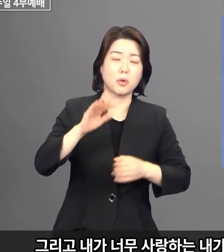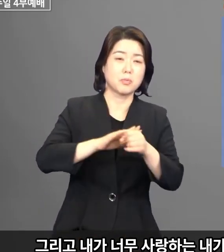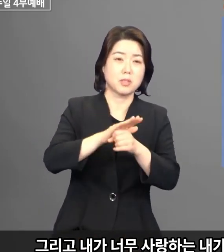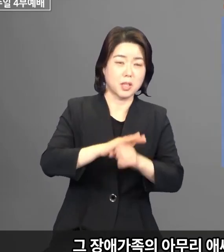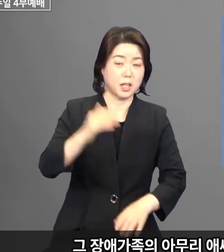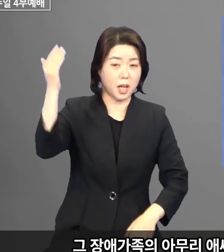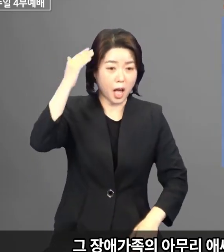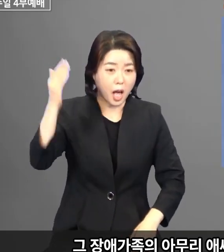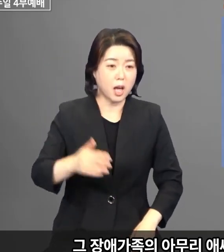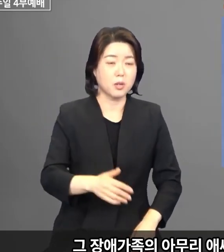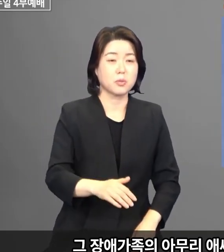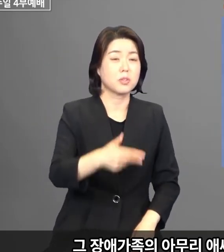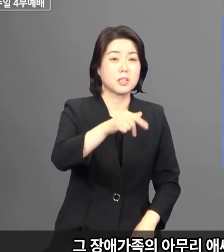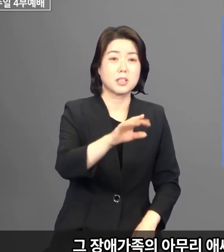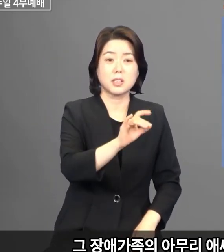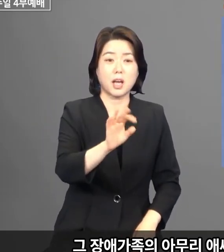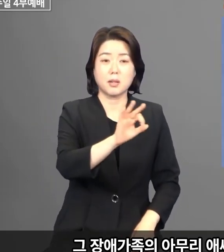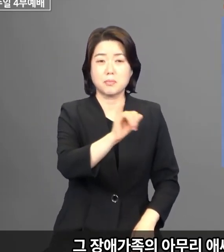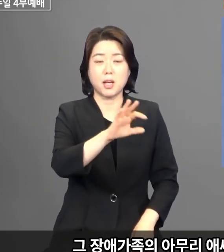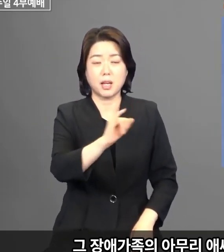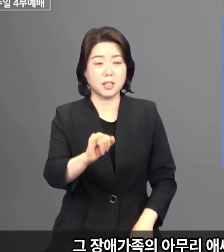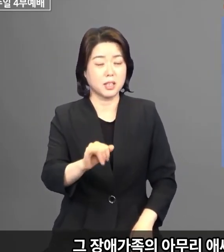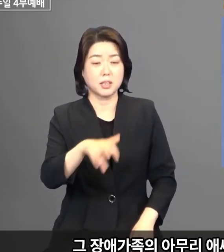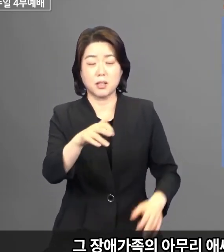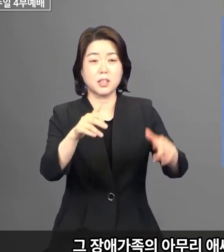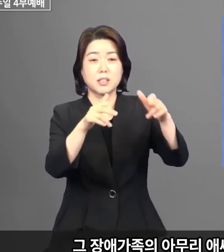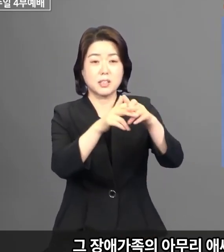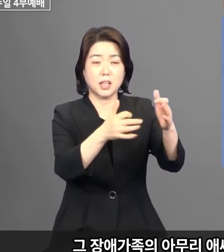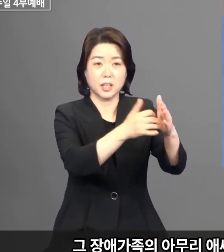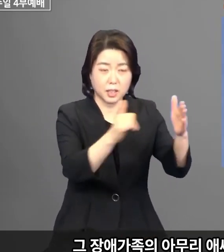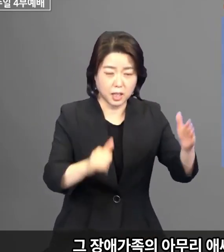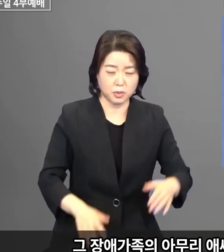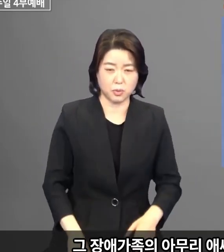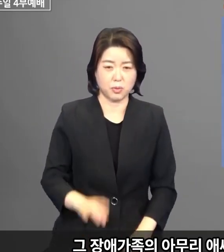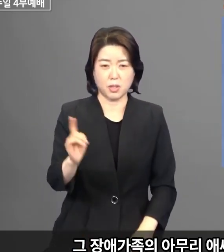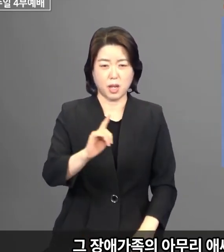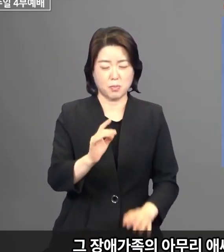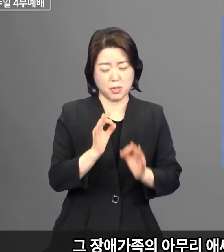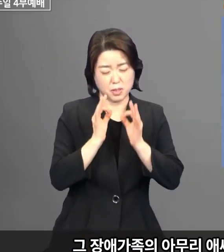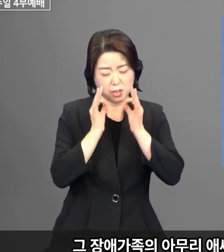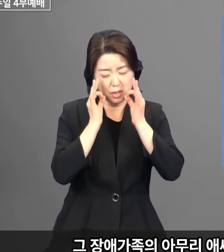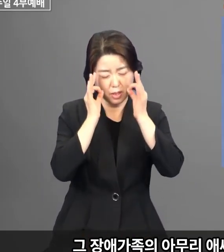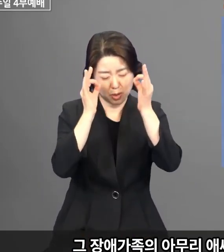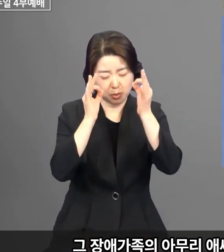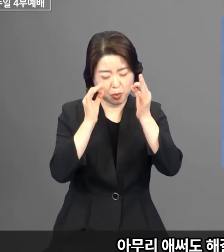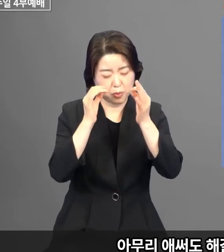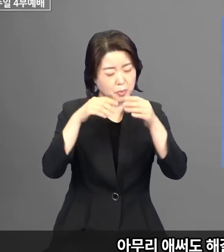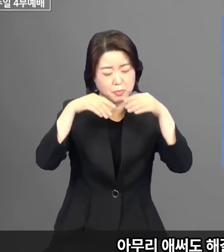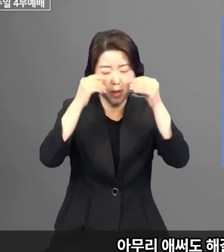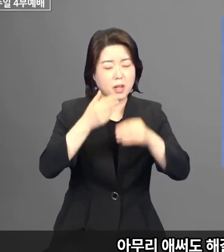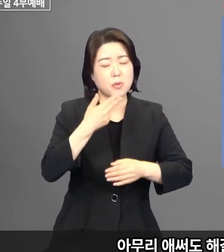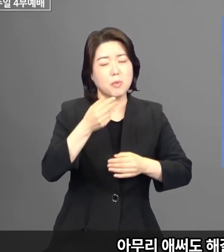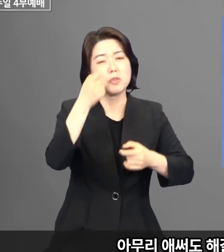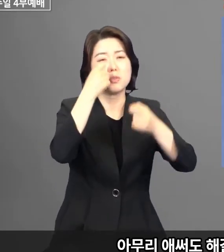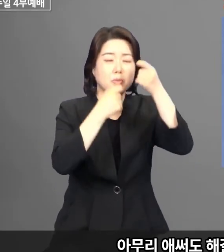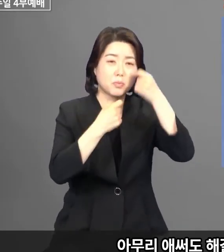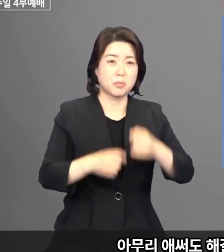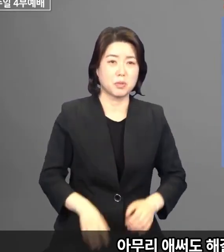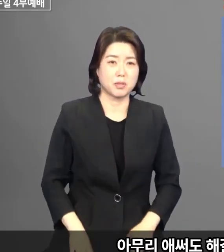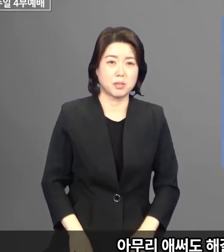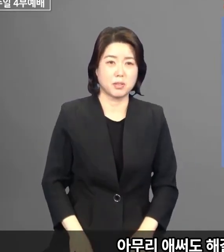한국과 치앙마이 그 장애 가족의 아무리 애써도 닦아지지 않는 눈물을, 아무리